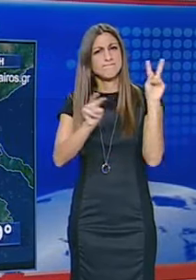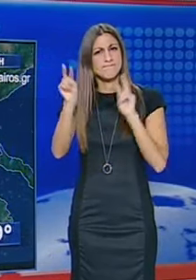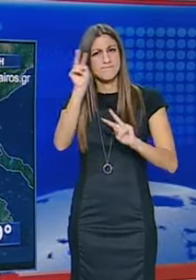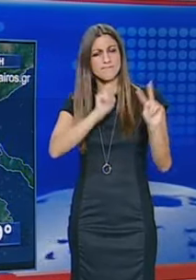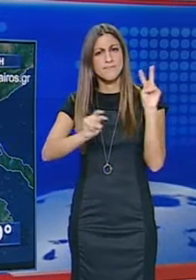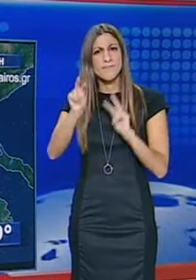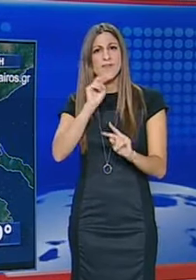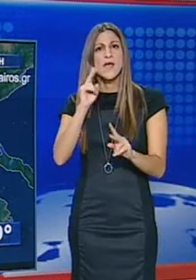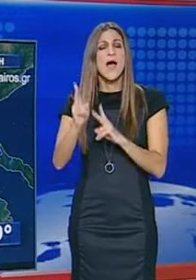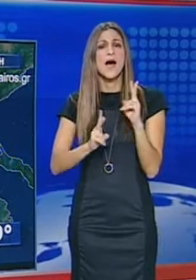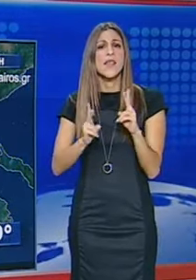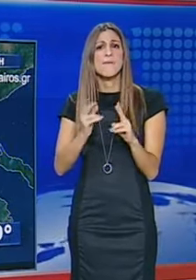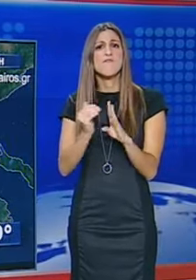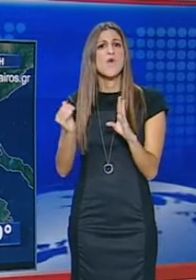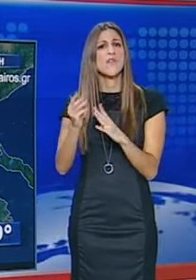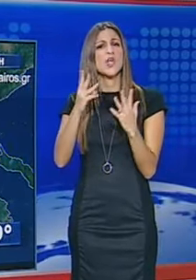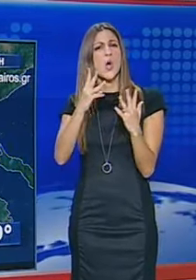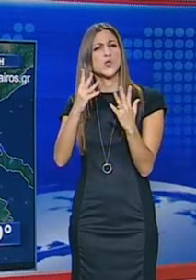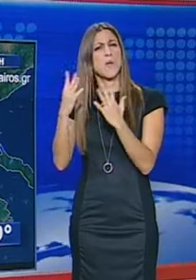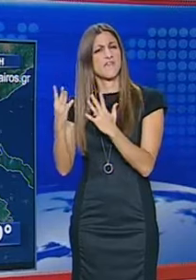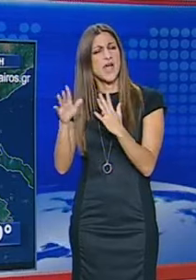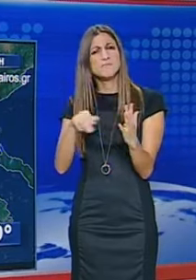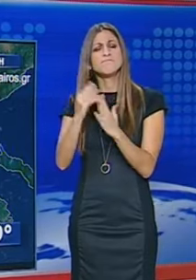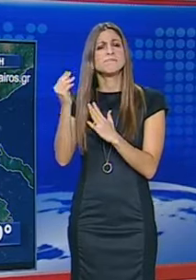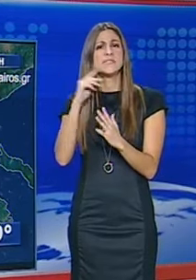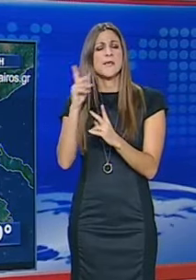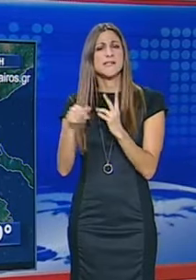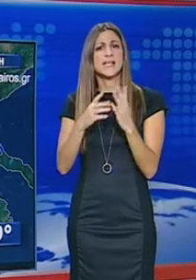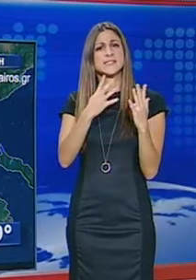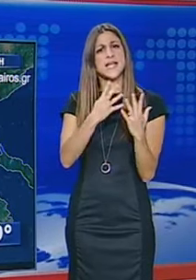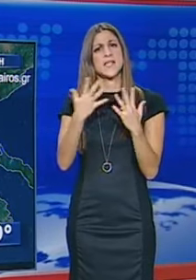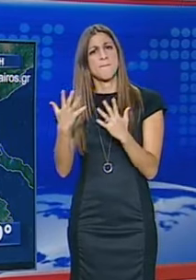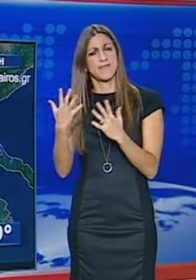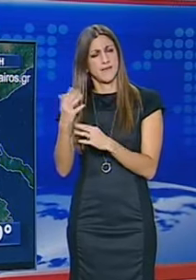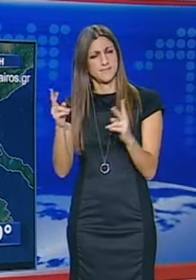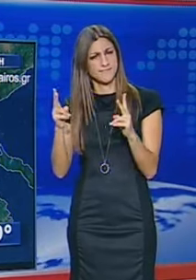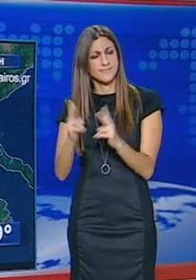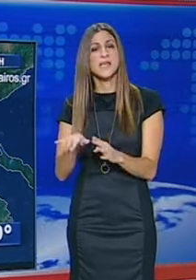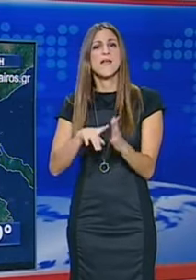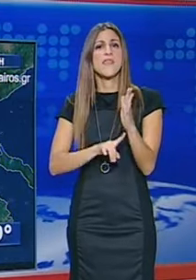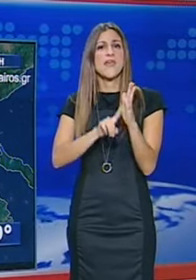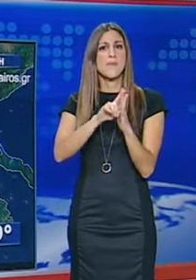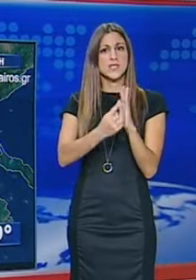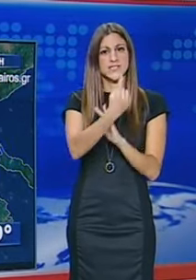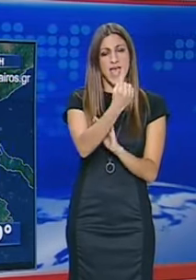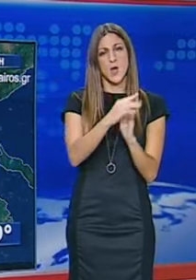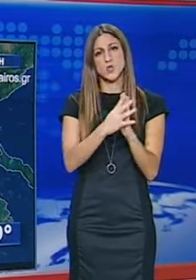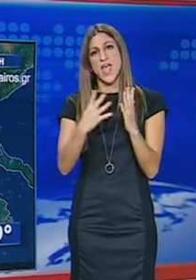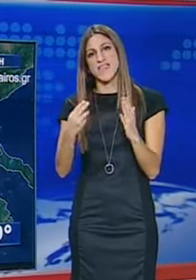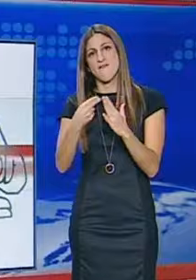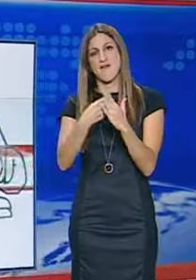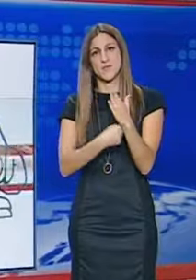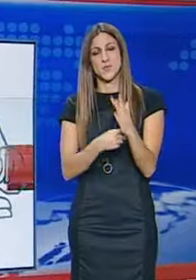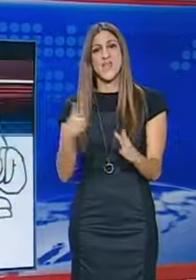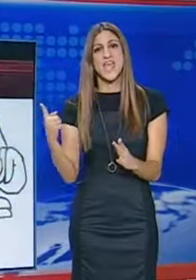οι άνεμοι θα πνέουν βορειοδυτική 7 με 8 μποφόρ με μία εξασθένισης στα 4 με 5 μποφόρ η θερμοκρασία θα κυμανθεί από 1 έως 9°